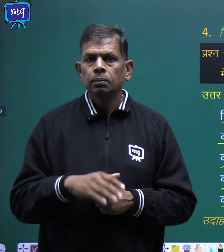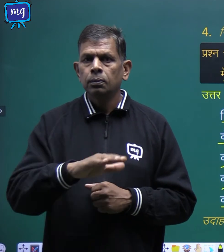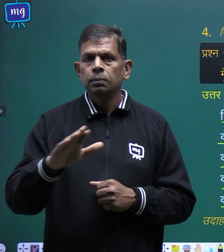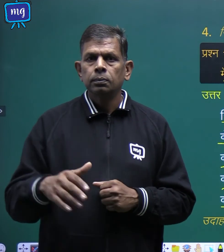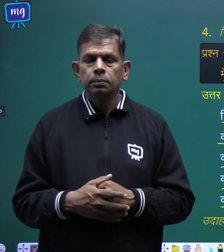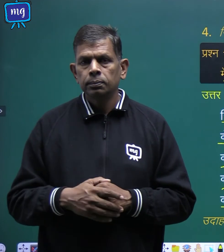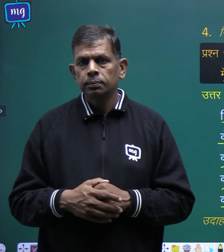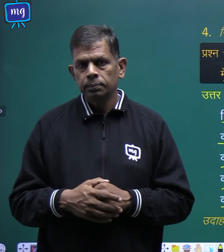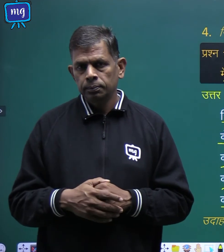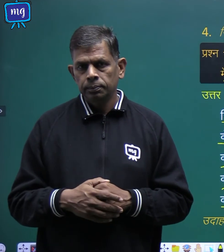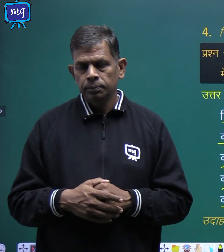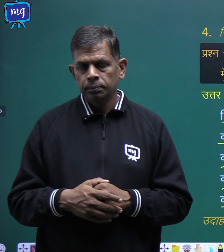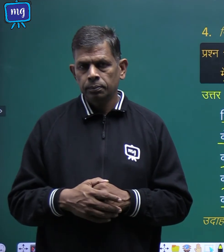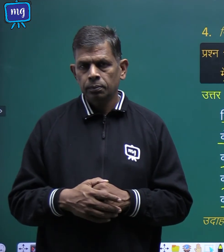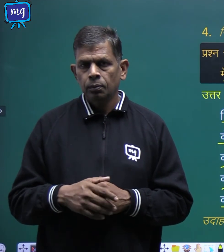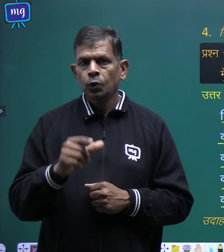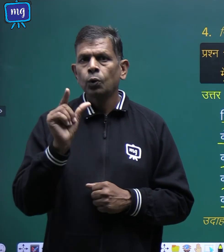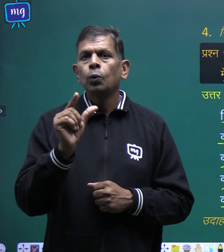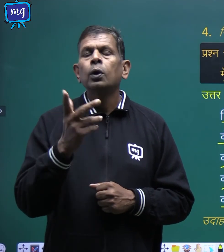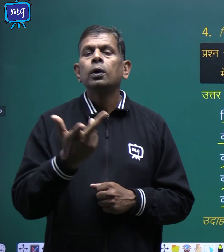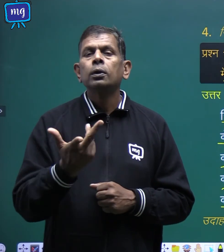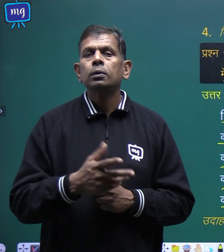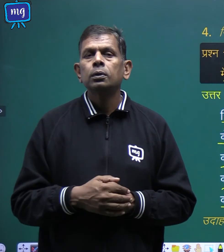बच्चों, यूकैरियोट्स क्या होते हैं?